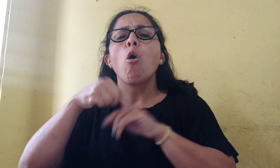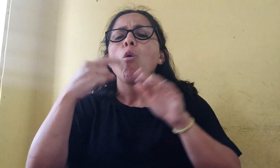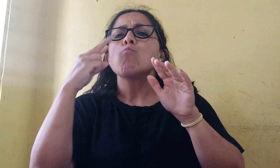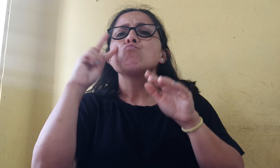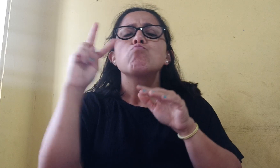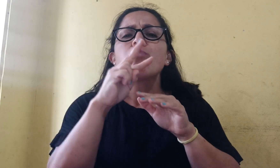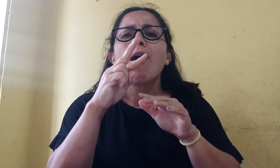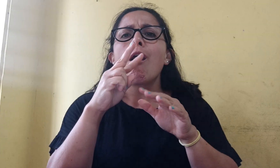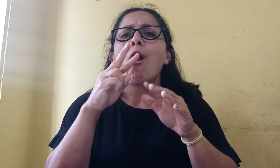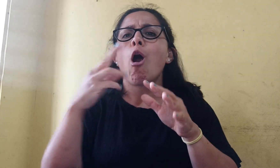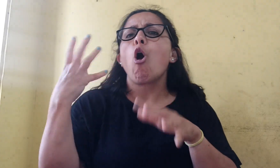nervioso.